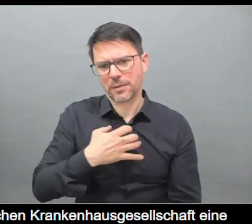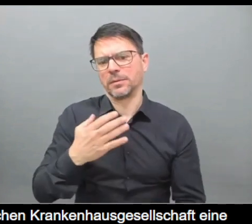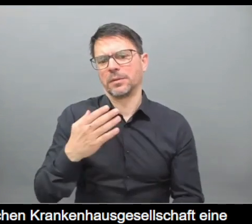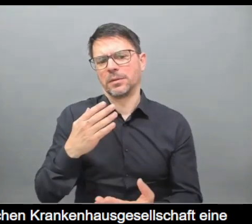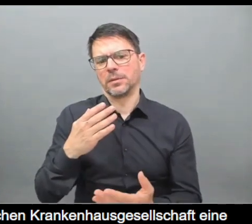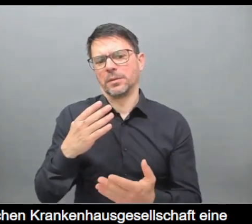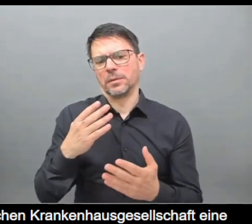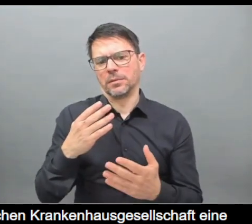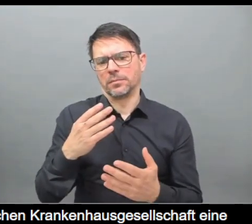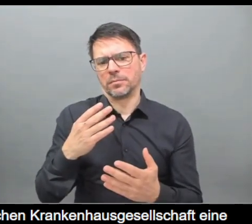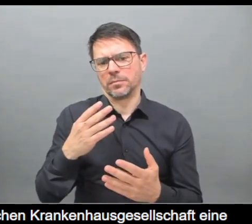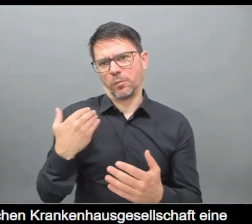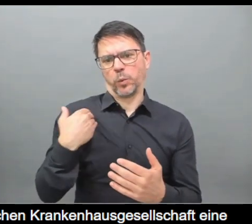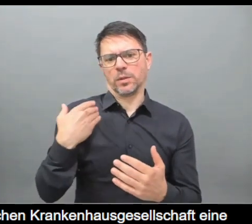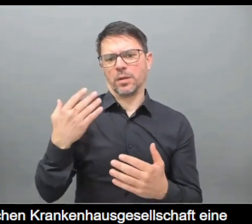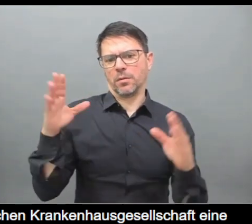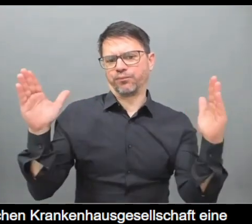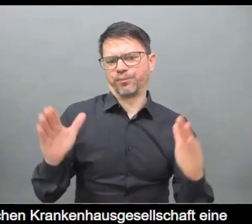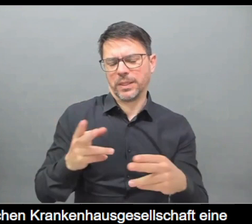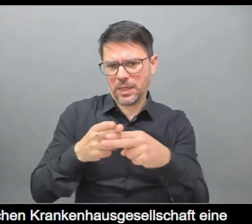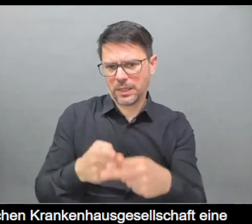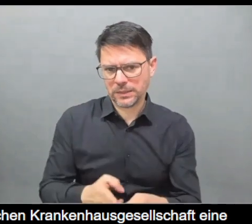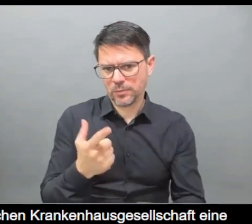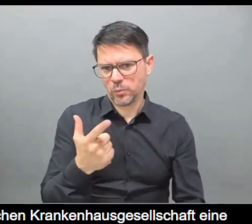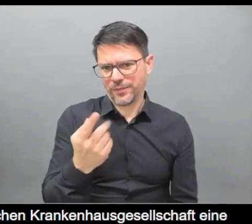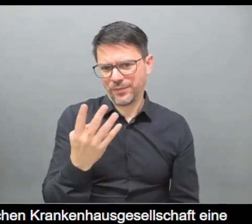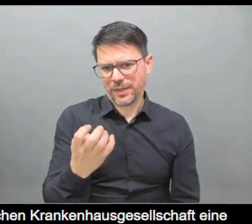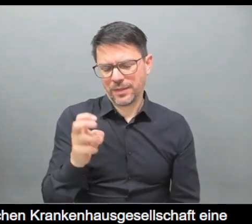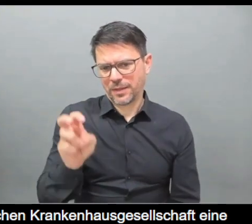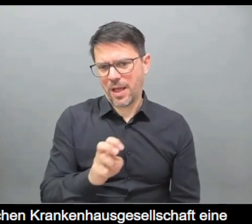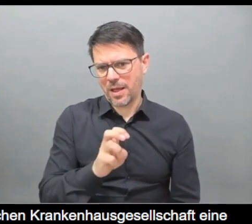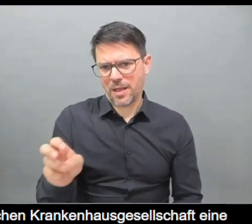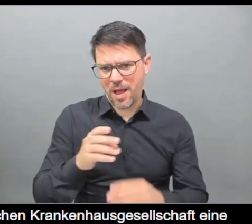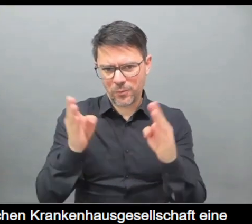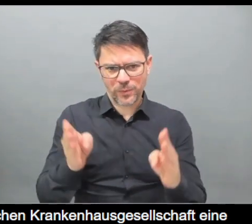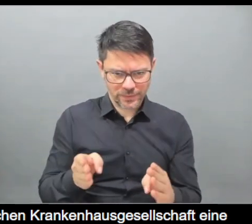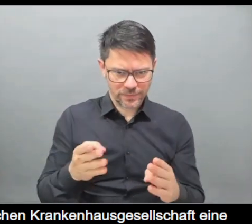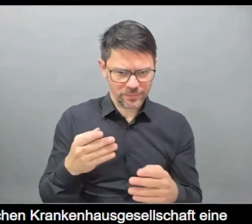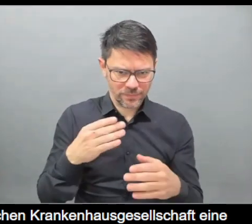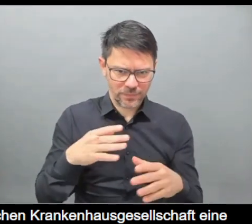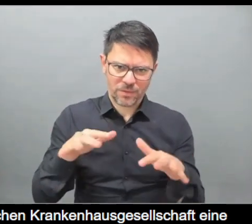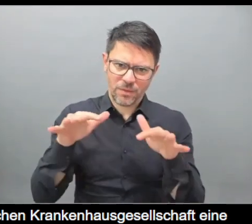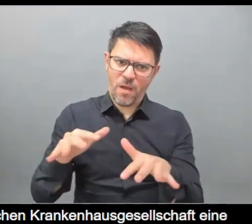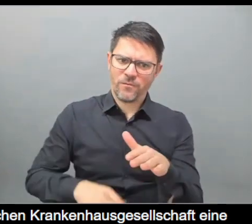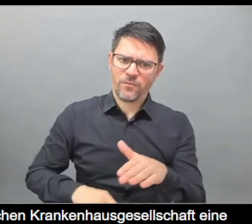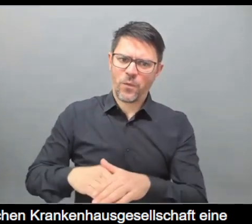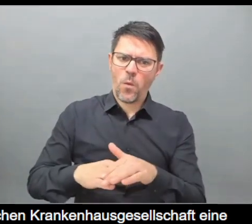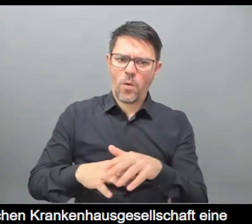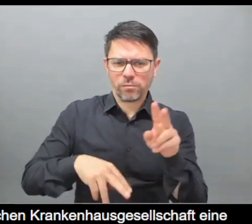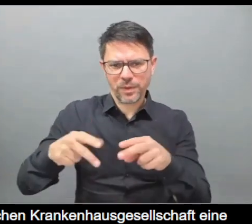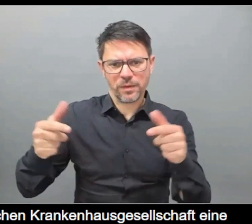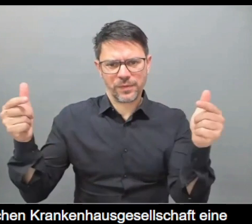Hälfte der Krankenhäuser betreffen. Es gibt dann noch so eine 30-Minuten-Erreichbarkeitsregel, die die Kommission da aufgeschrieben hat. Das wäre